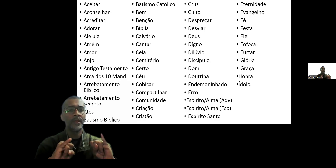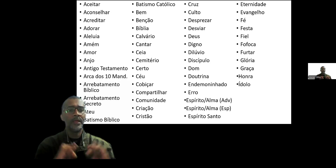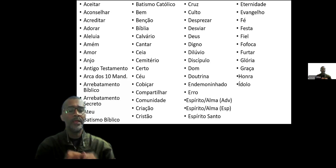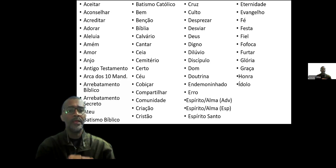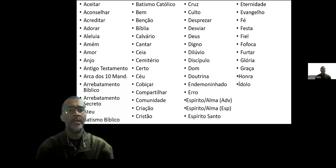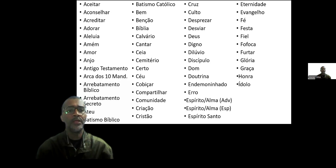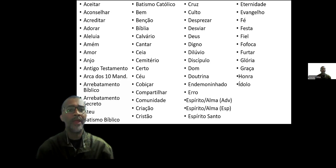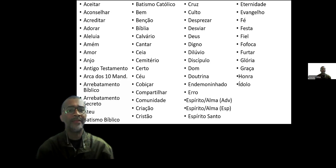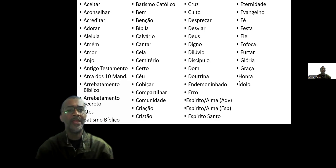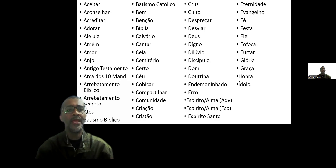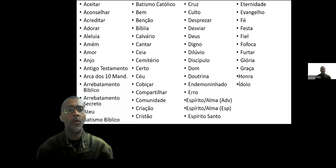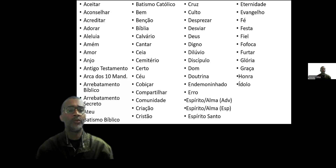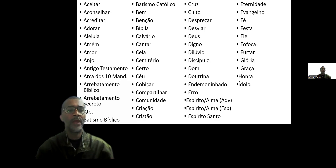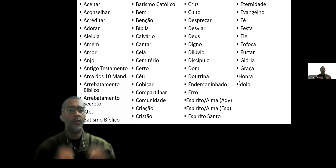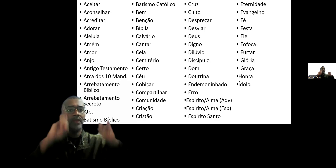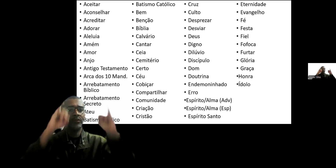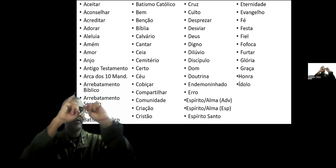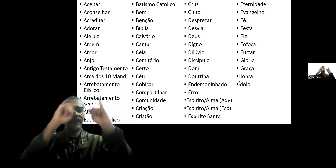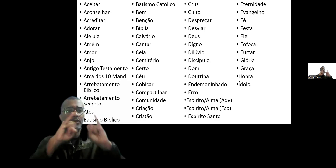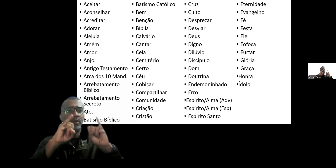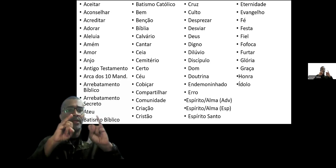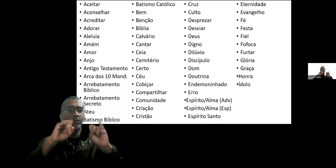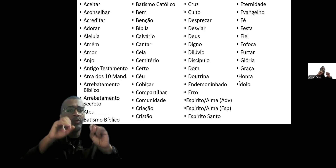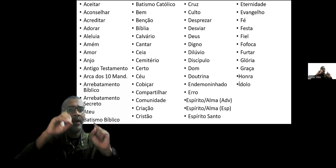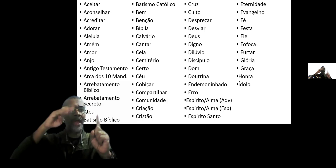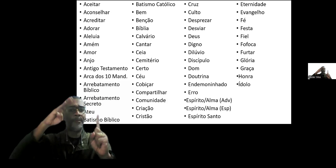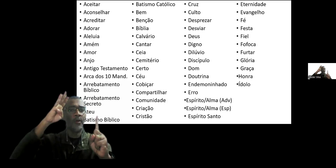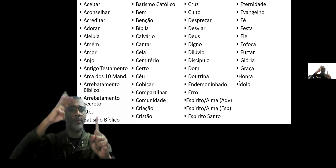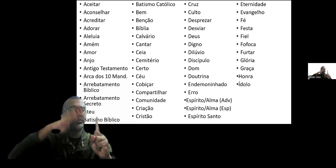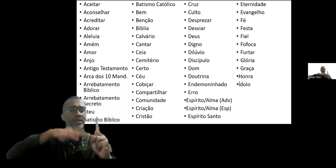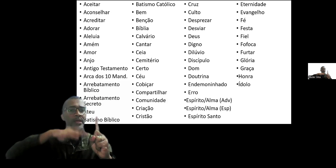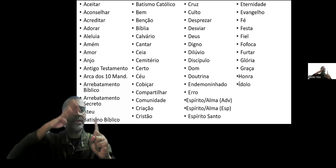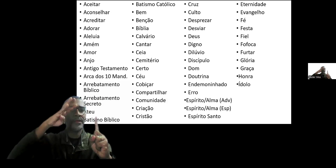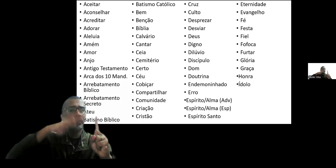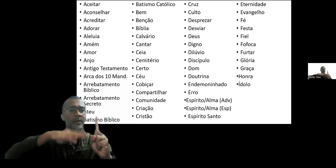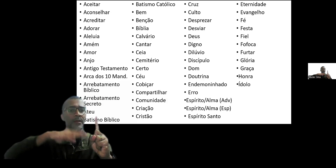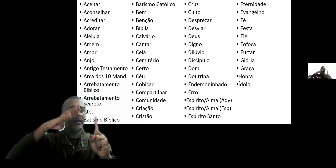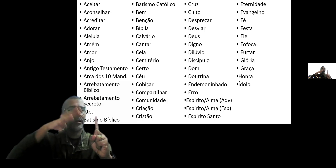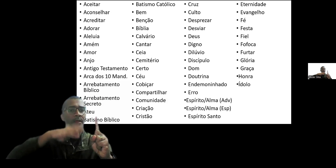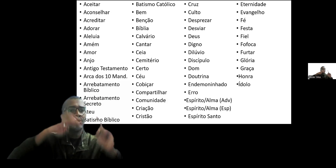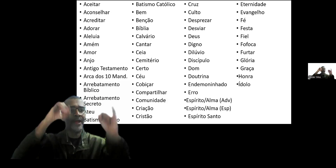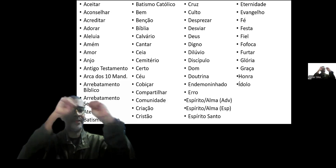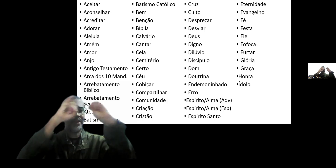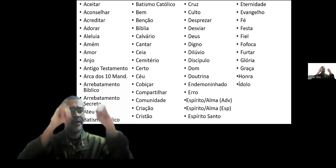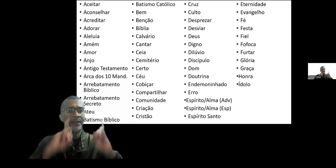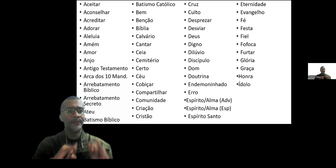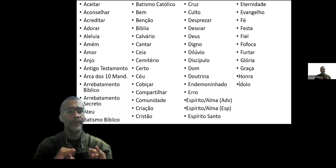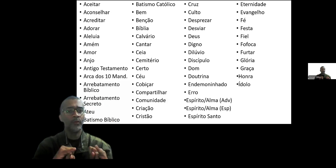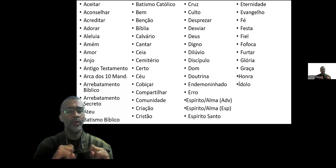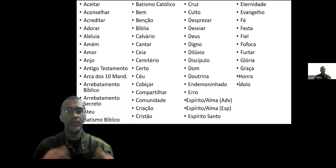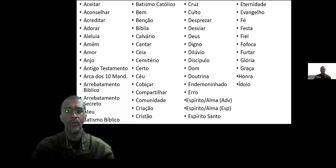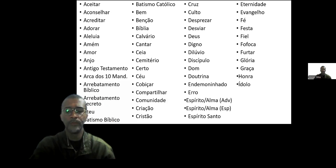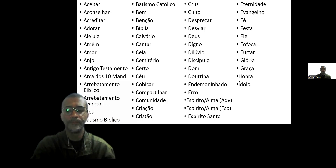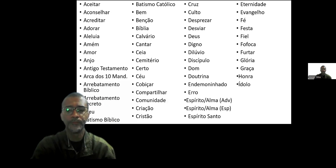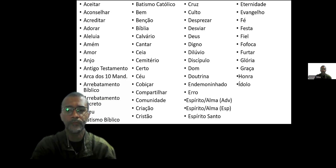ídolo. Idolatria ou adorar o ídolo, você vai fazer o ídolo, aí põe uma mãozinha aí, idolatria, né?